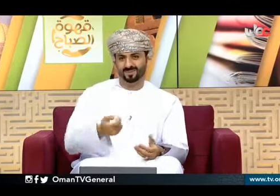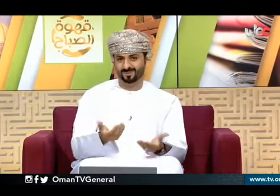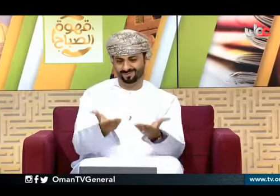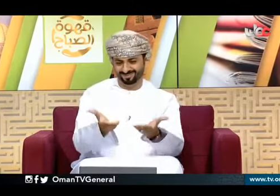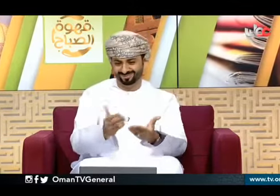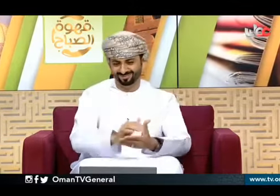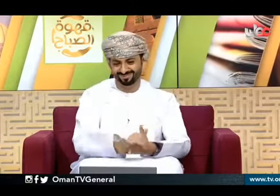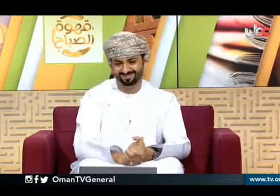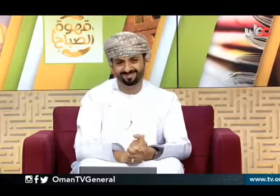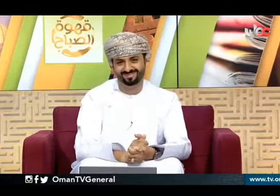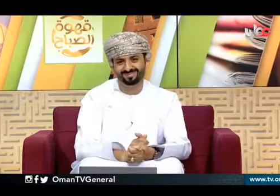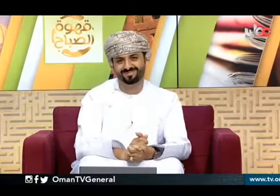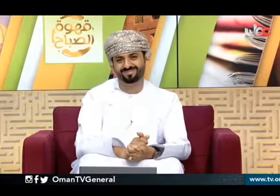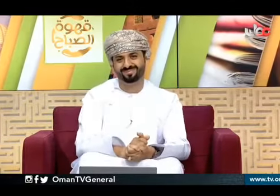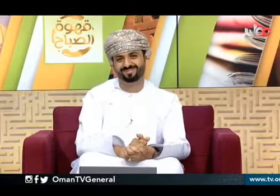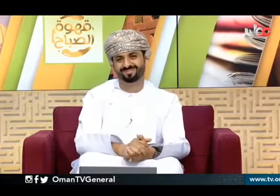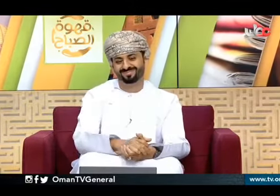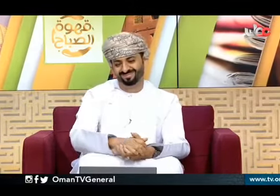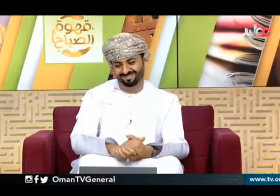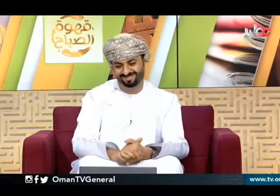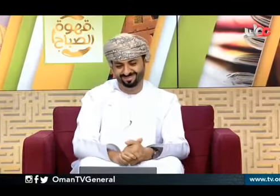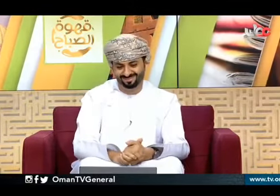نشكره ونسلم عليه. صباح الخير.